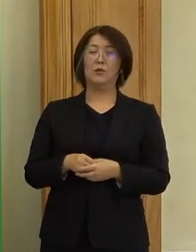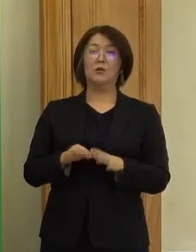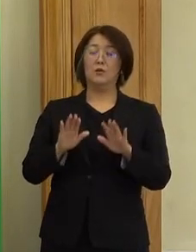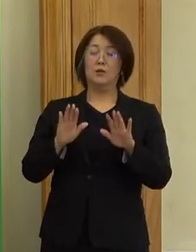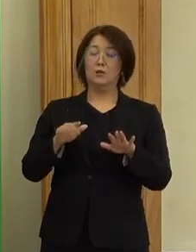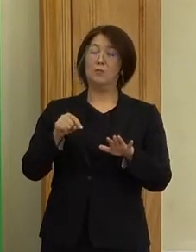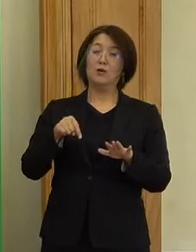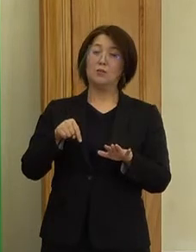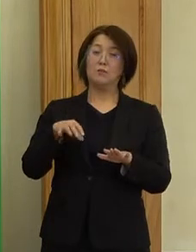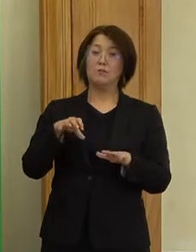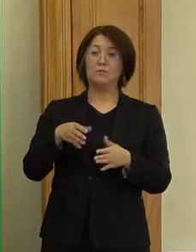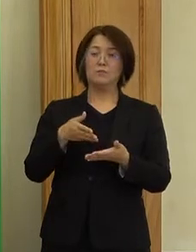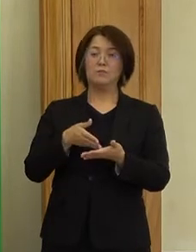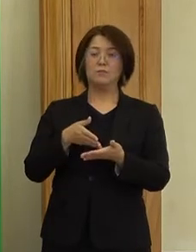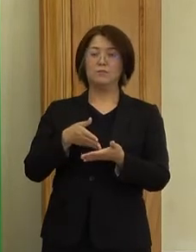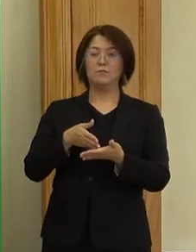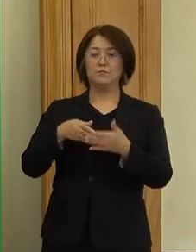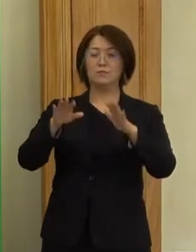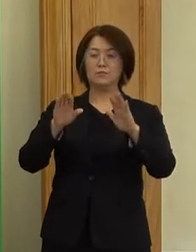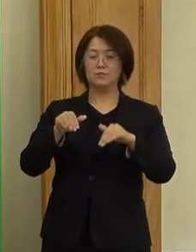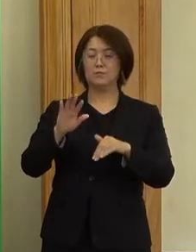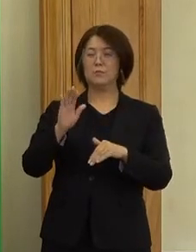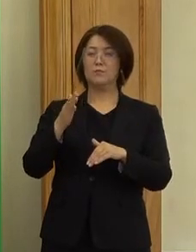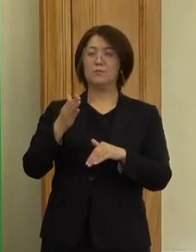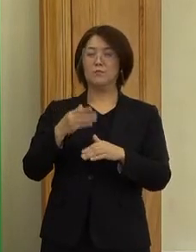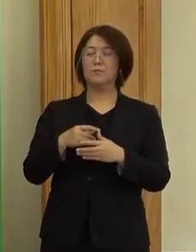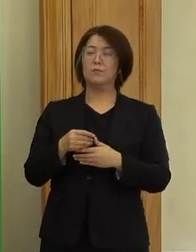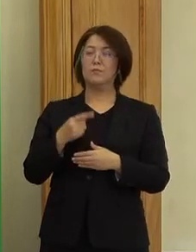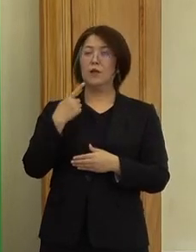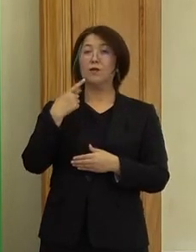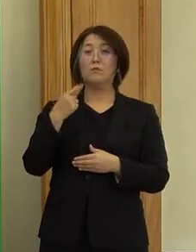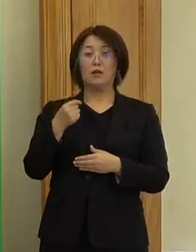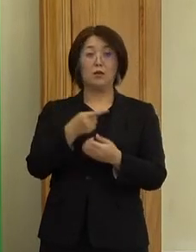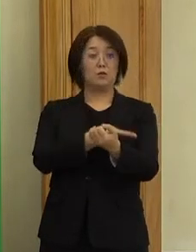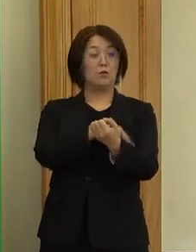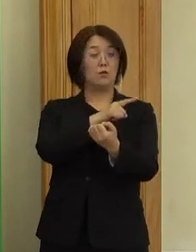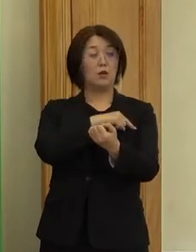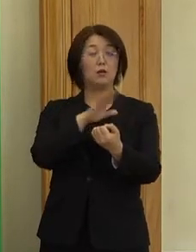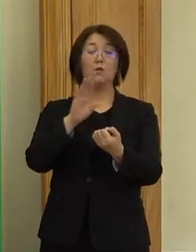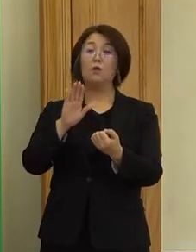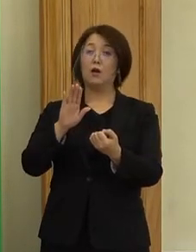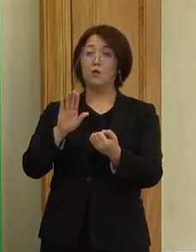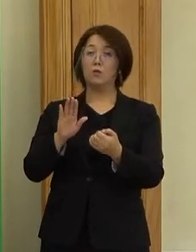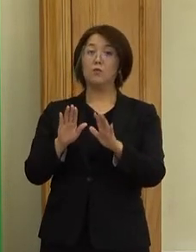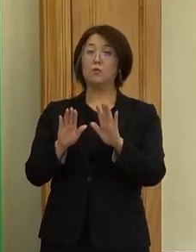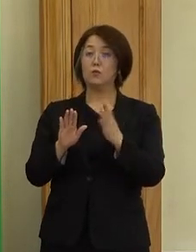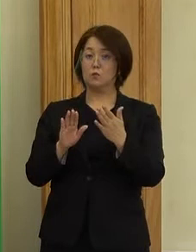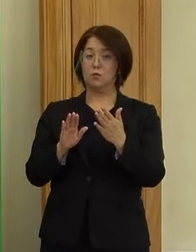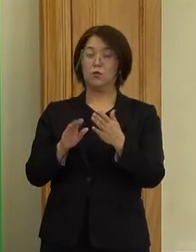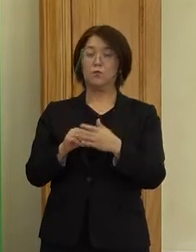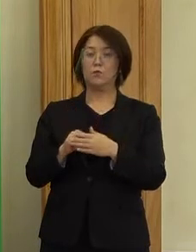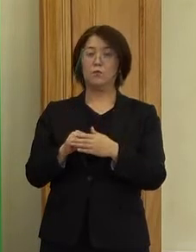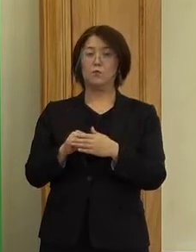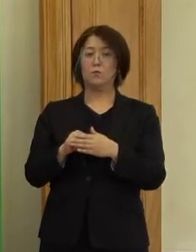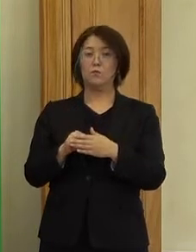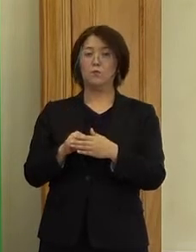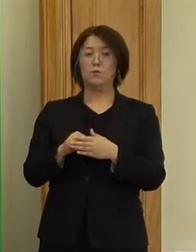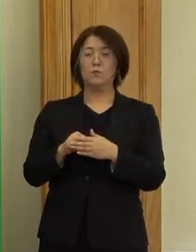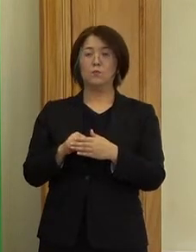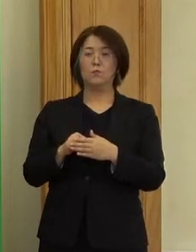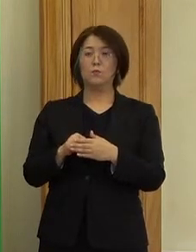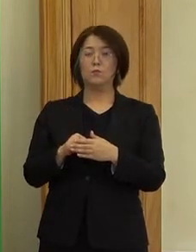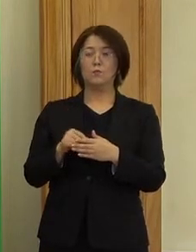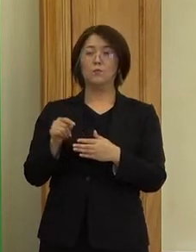もこれまでも申し上げておりましたが、やはり、こういう権限はあるわけですけども、知事に。でもこの私権を制